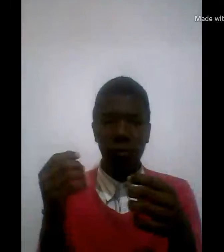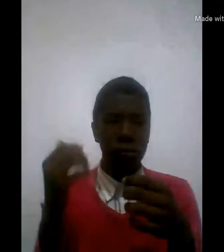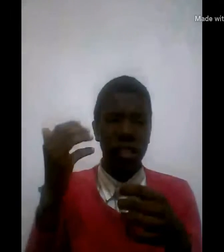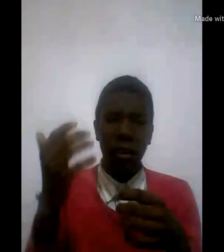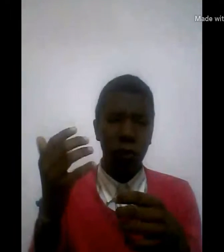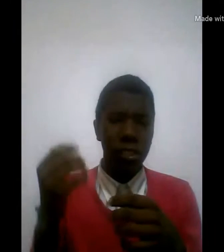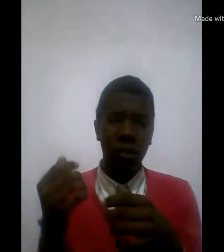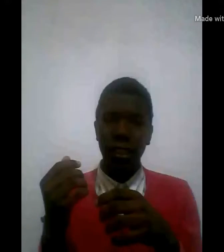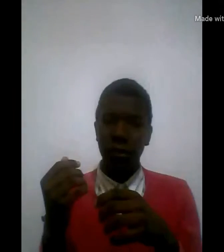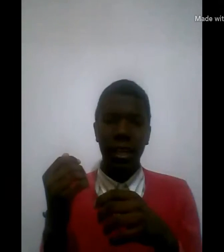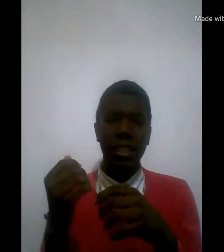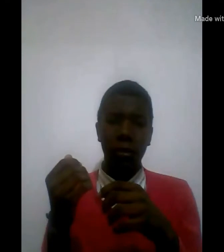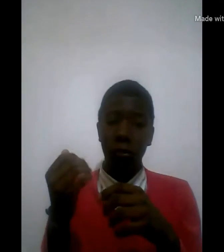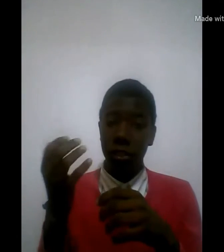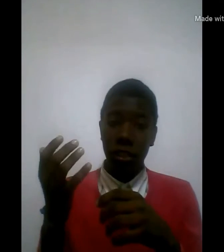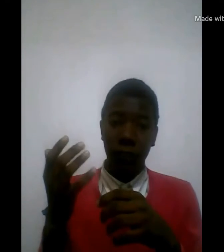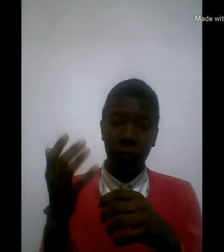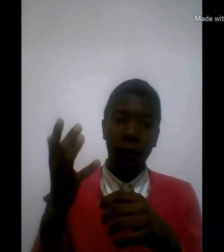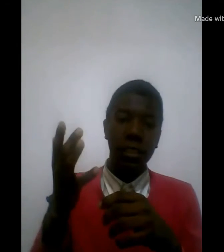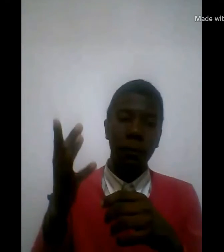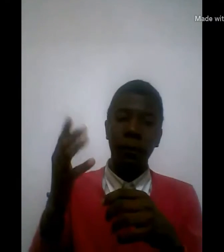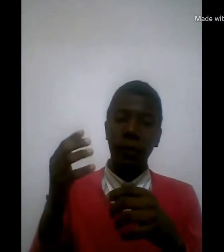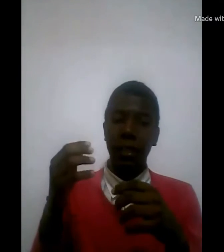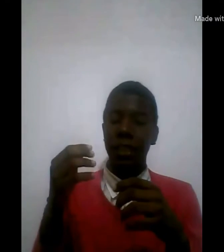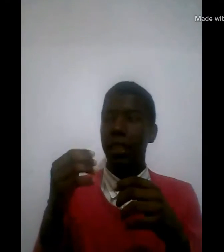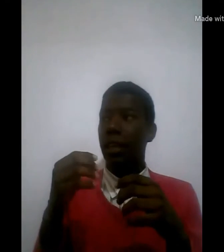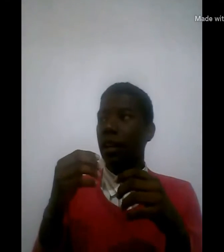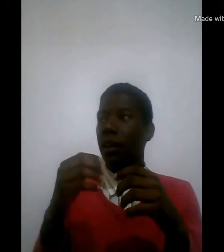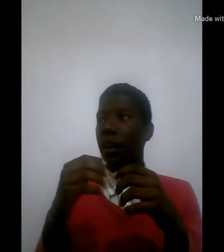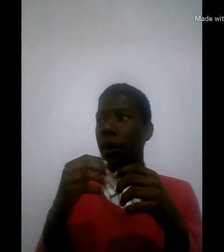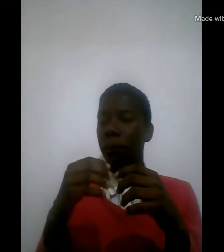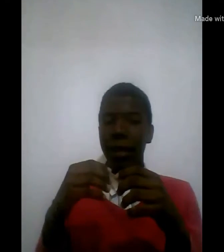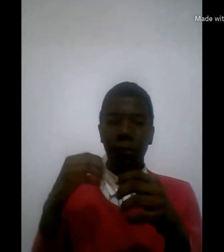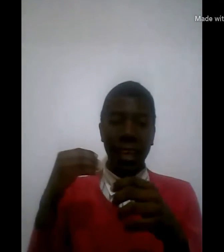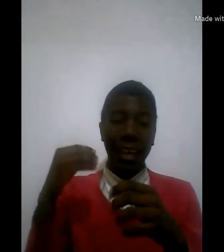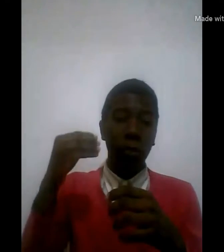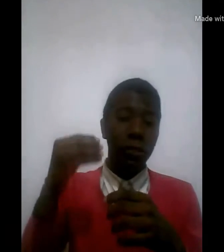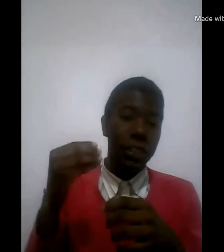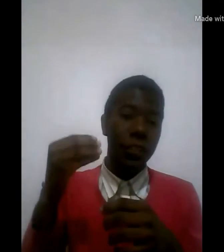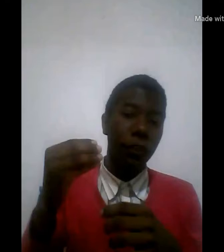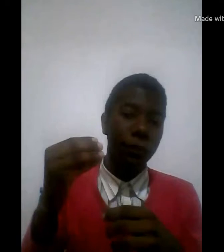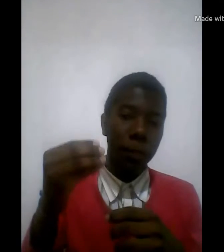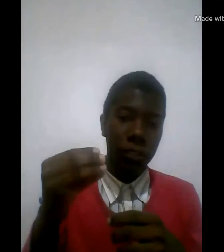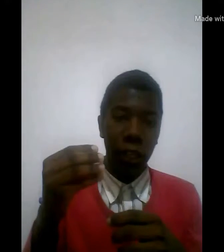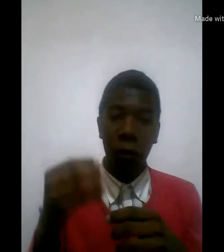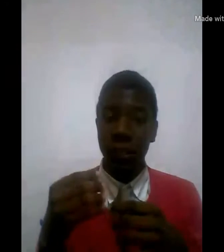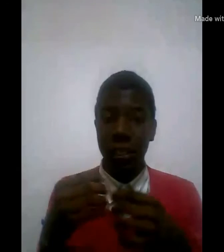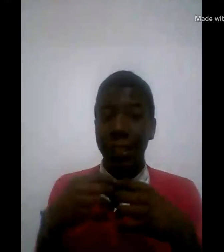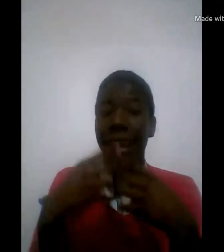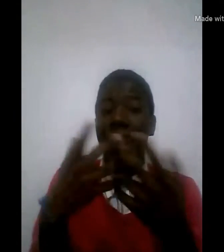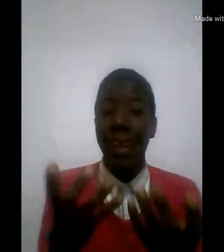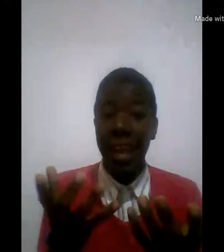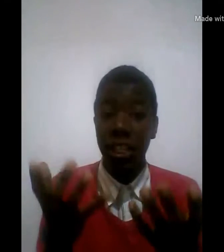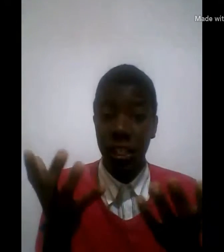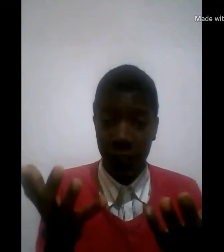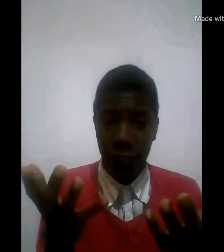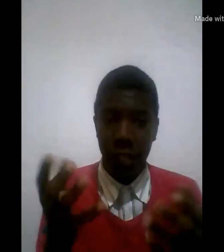Temos muitos recursos educacionais, né? Hoje em dia, tendo visto que o meio técnico-científico-formacional, ou seja, a internet em si,